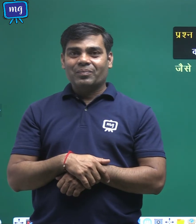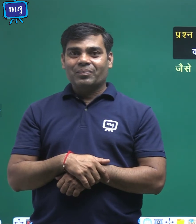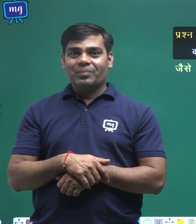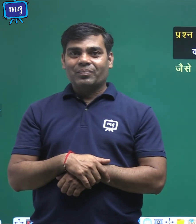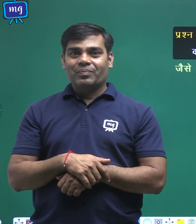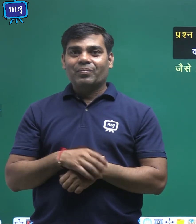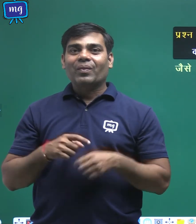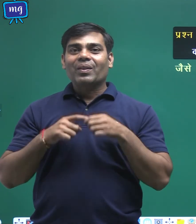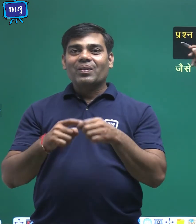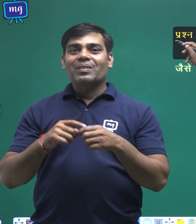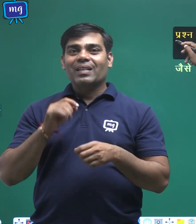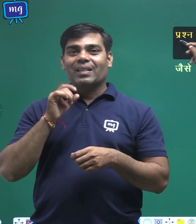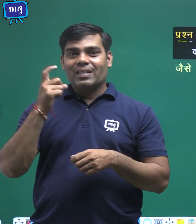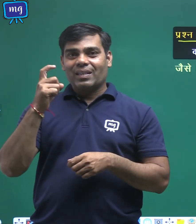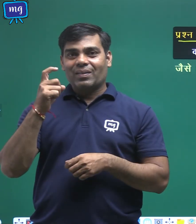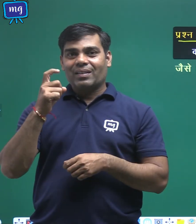प्रश्न 7,